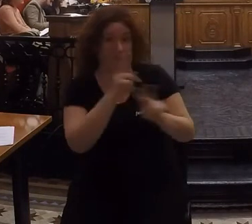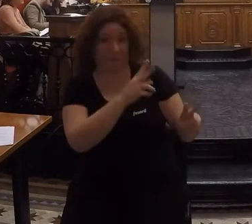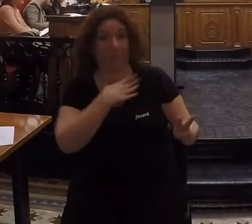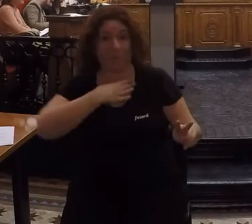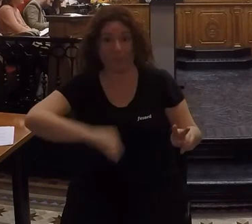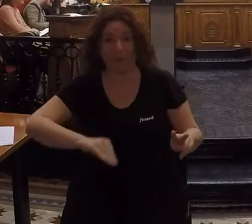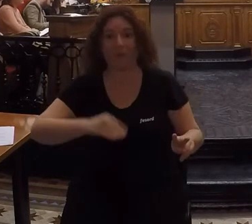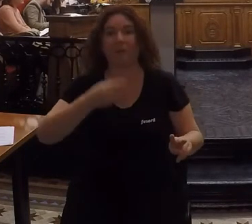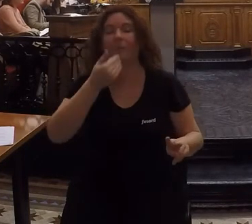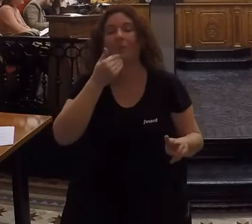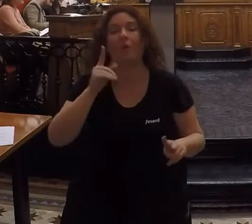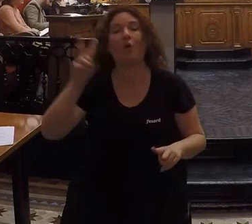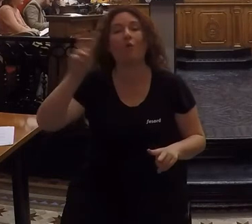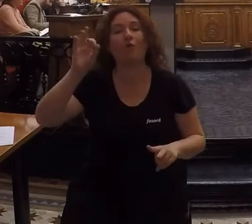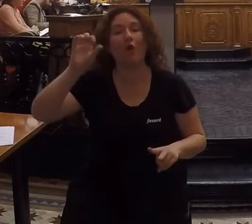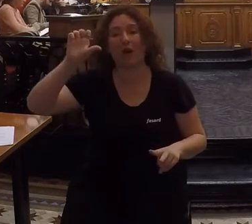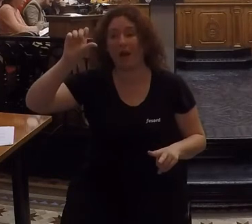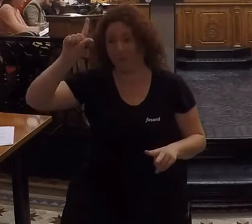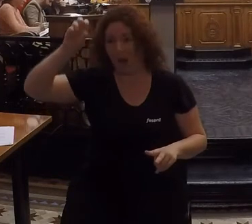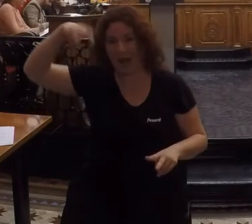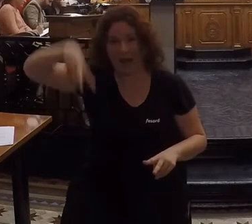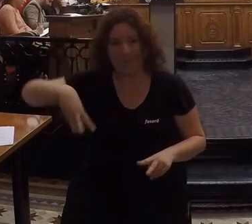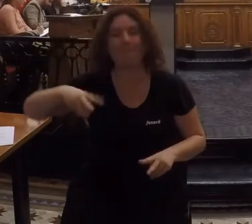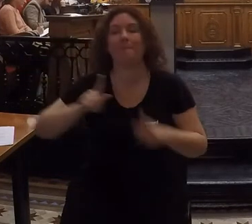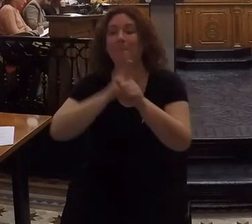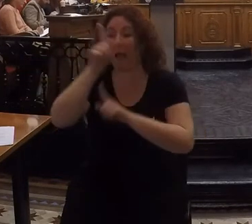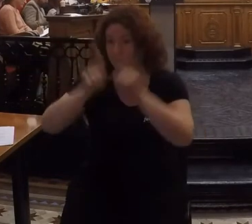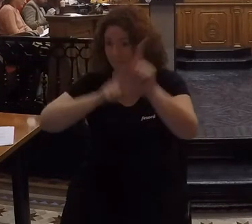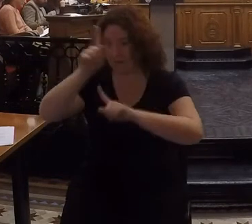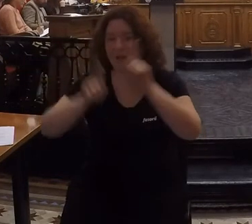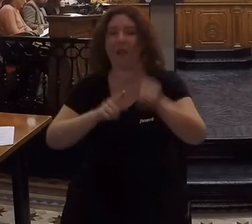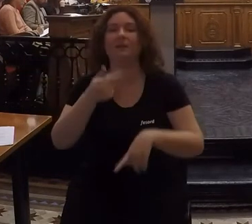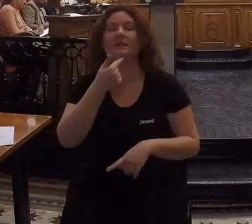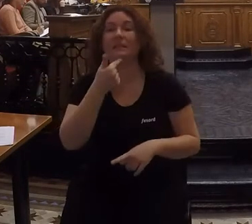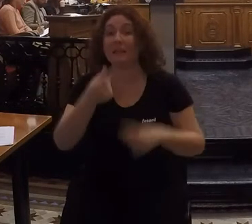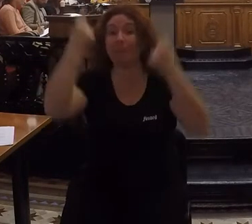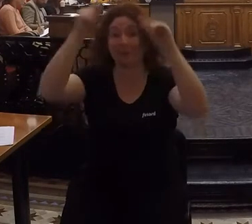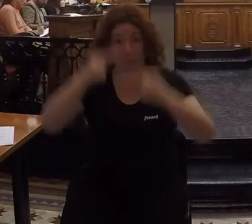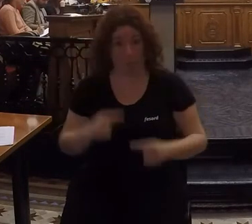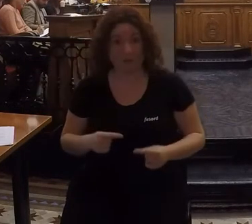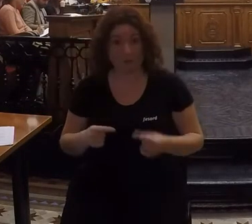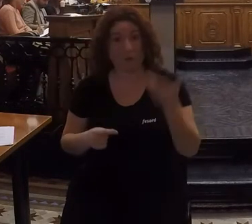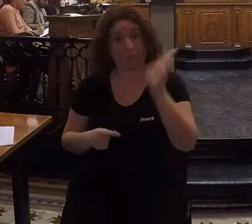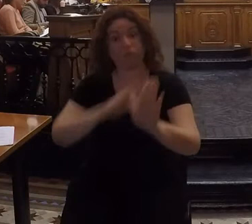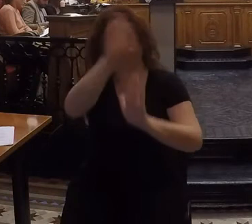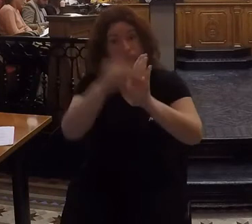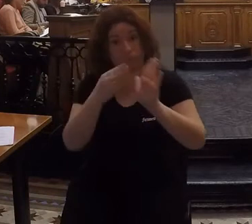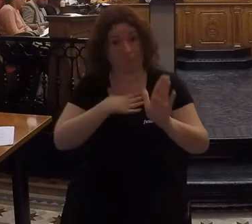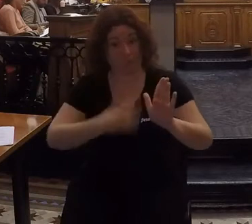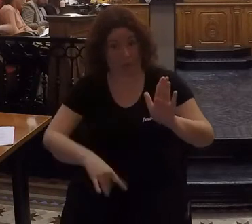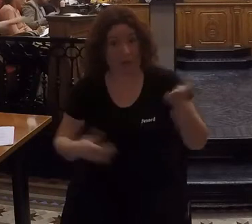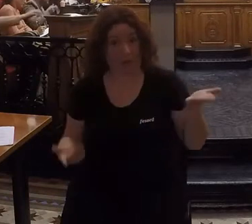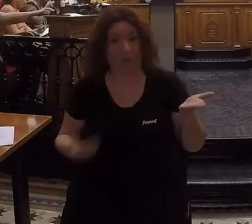Bolem Palmeral hace una alegación al presupuesto. Yo pensaba que Bolem Palmeral, a través de la señora María Dolores Asencio,